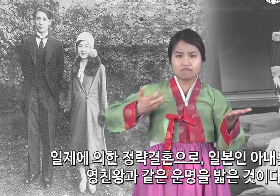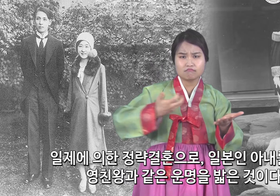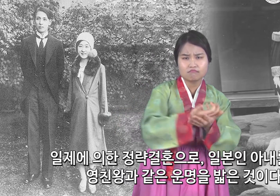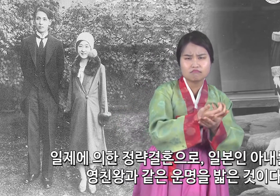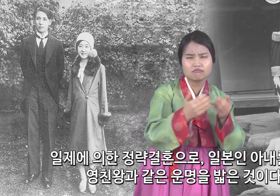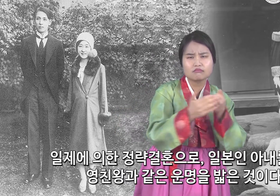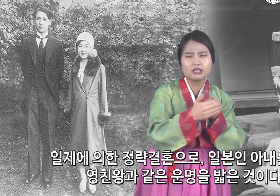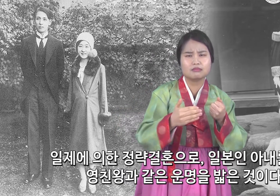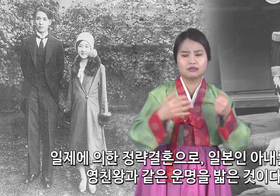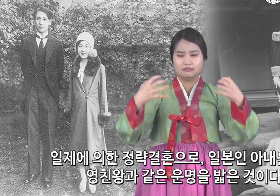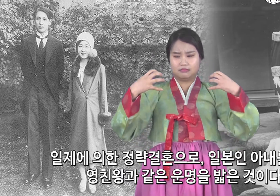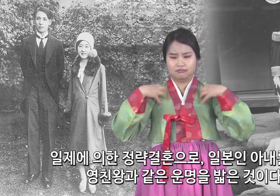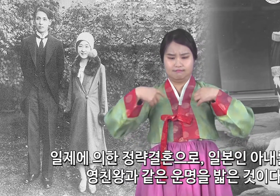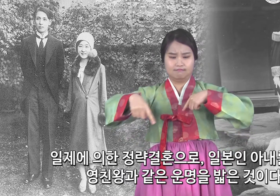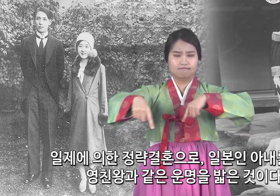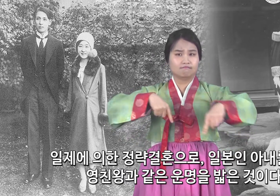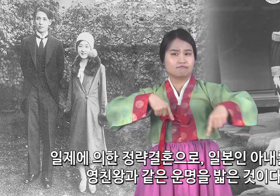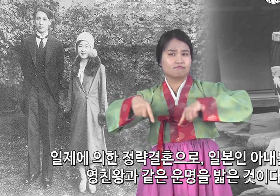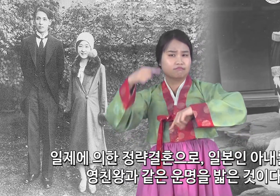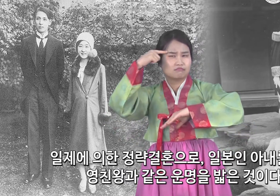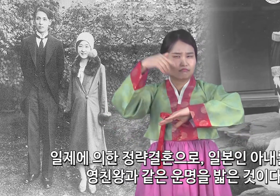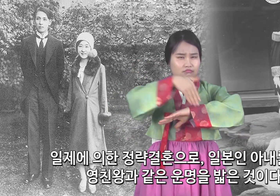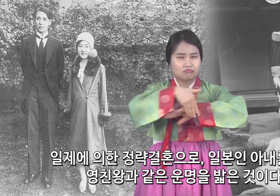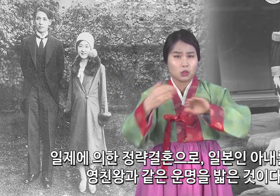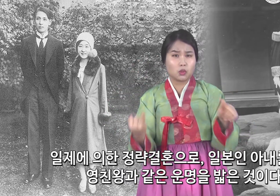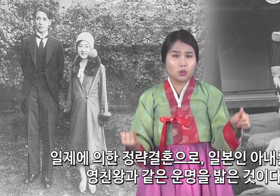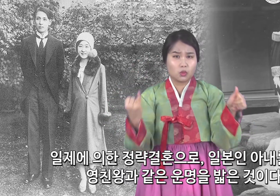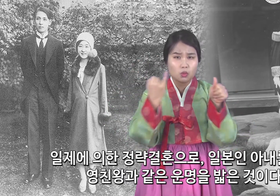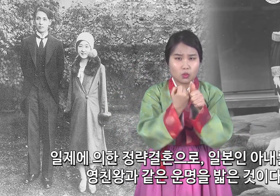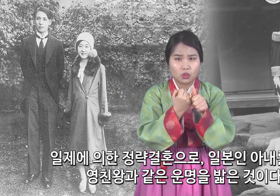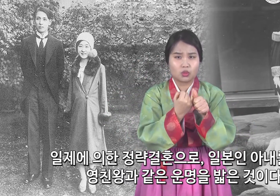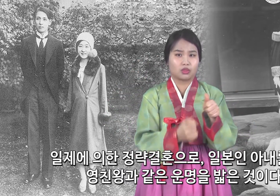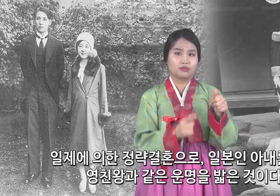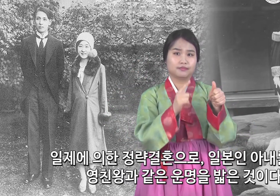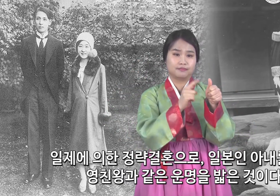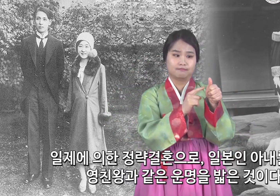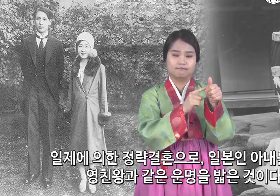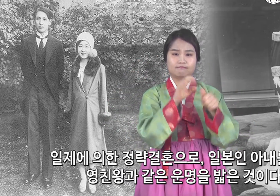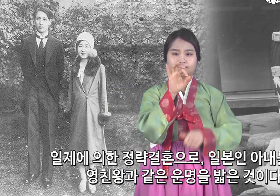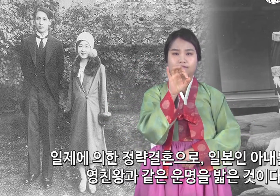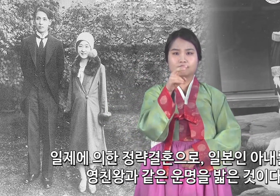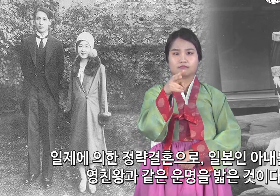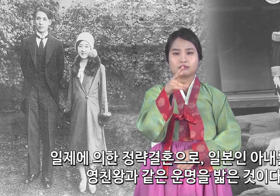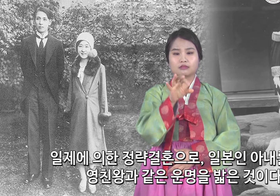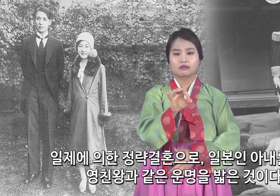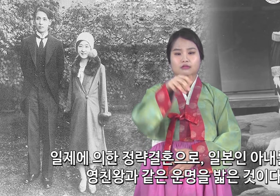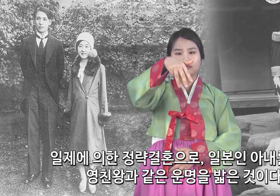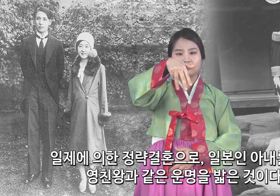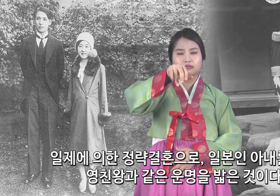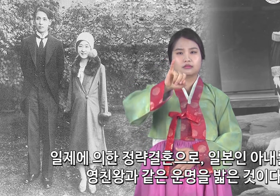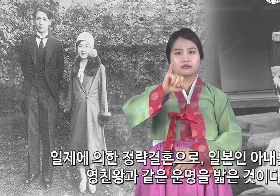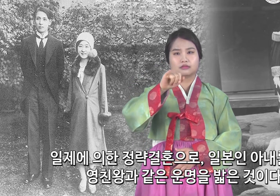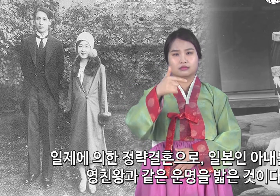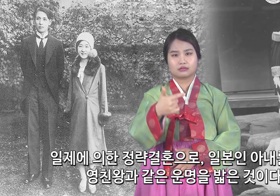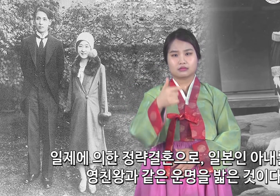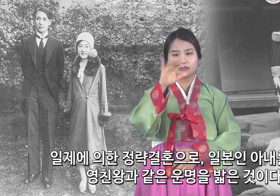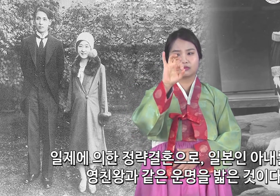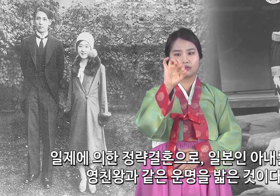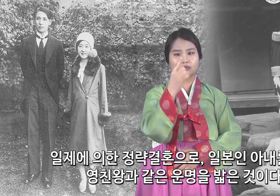일제에 의한 정략 결혼으로 일본인 아내를 맞은 영친왕과 같은 운명을 밟은 것이다.